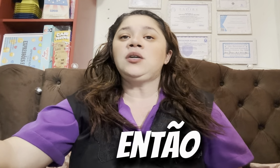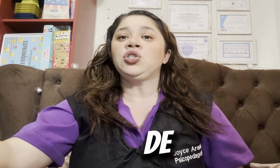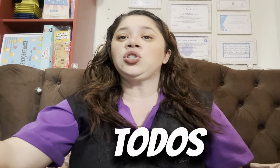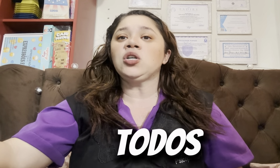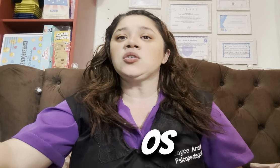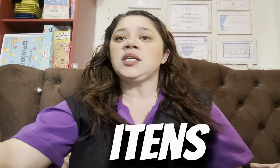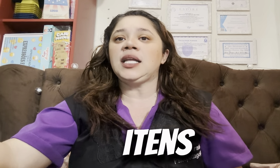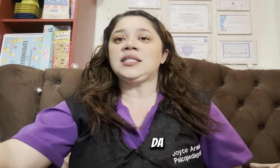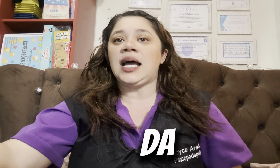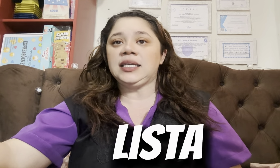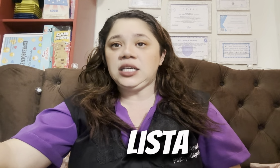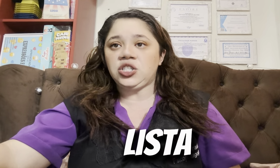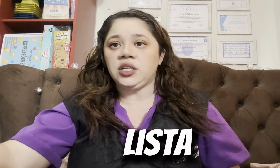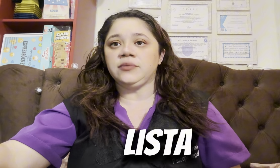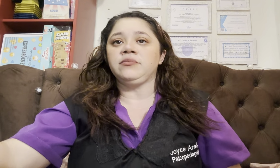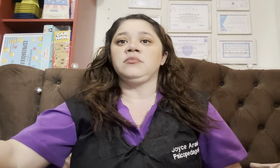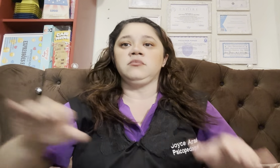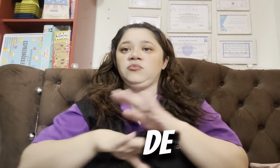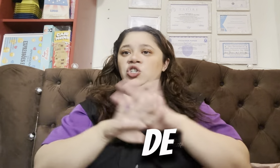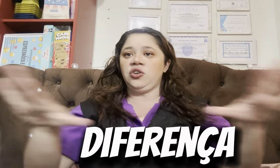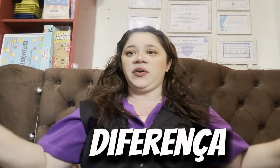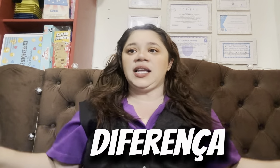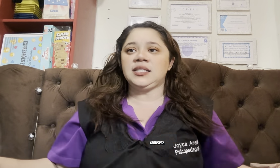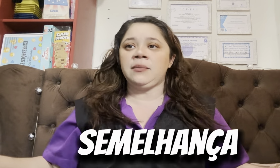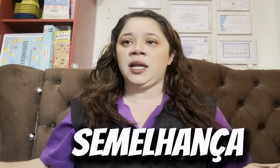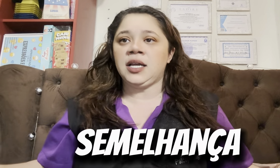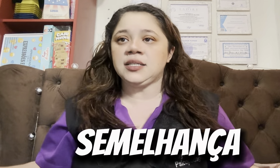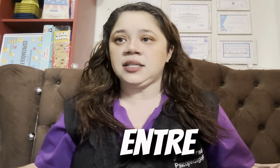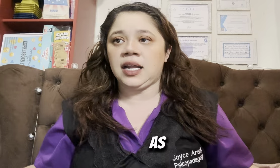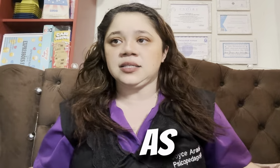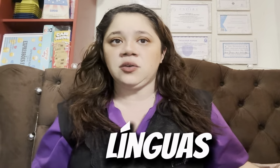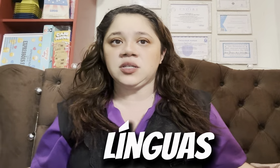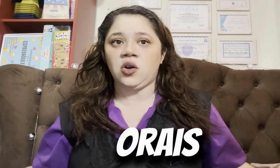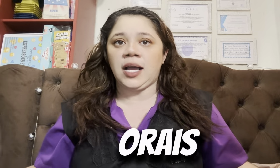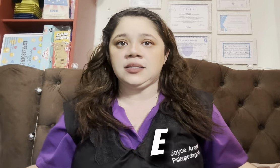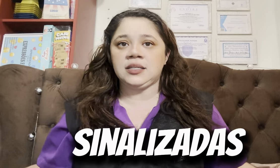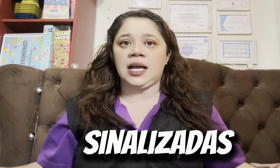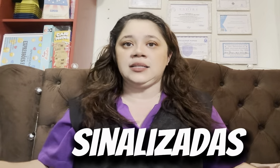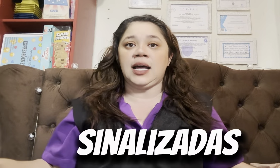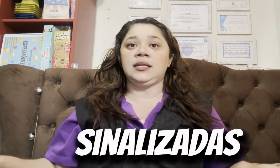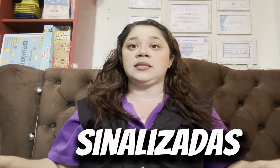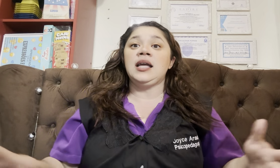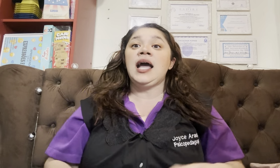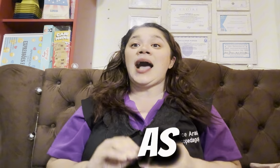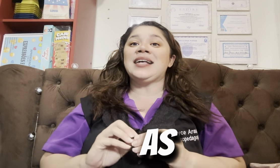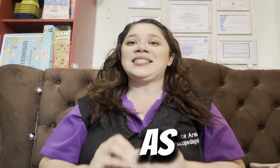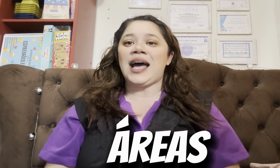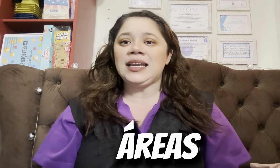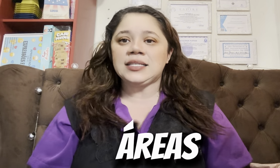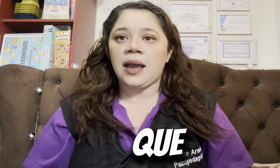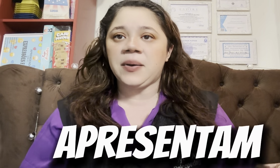de todos os itens da lista de diferença e semelhança entre as línguas orais e sinalizadas, as áreas que